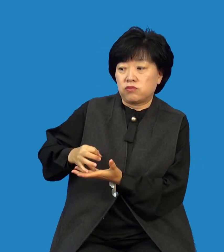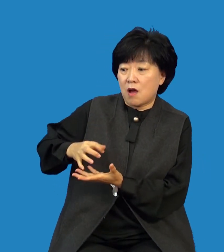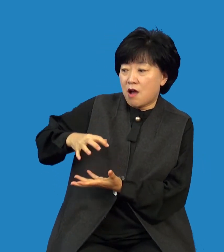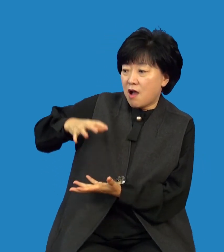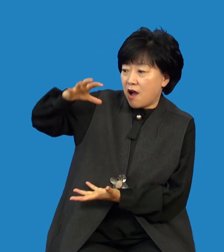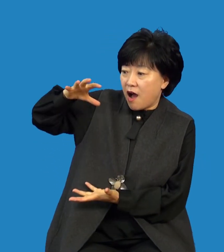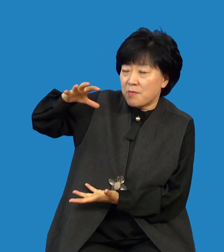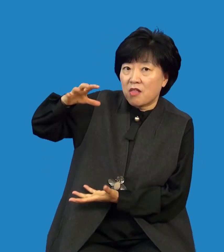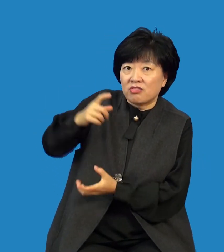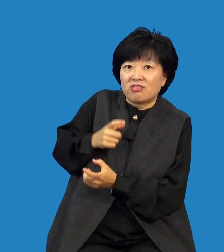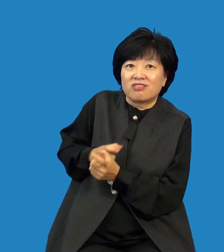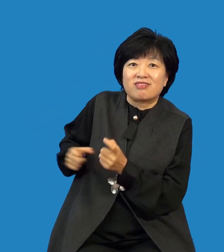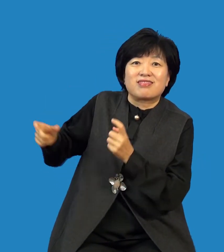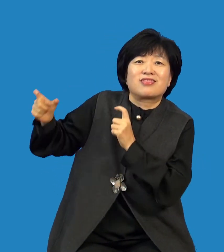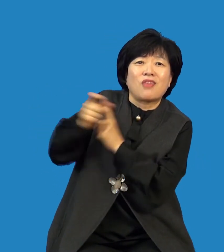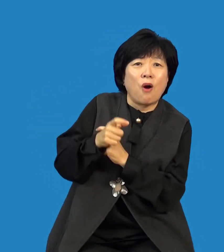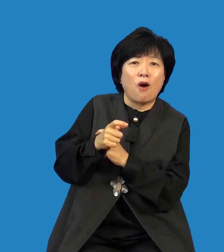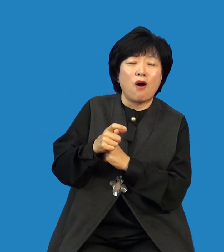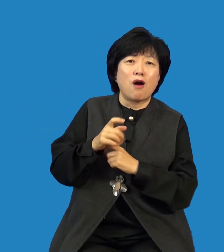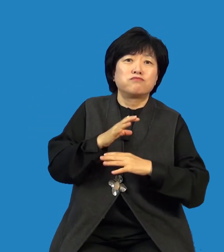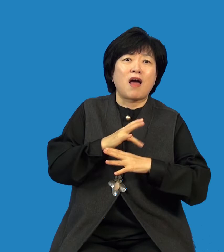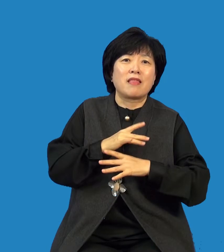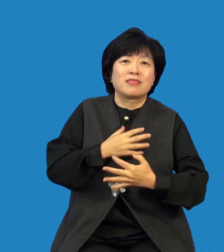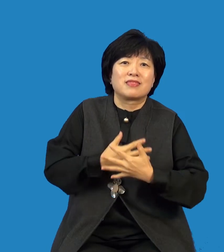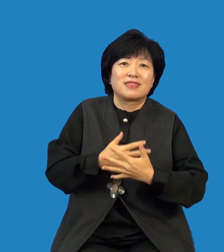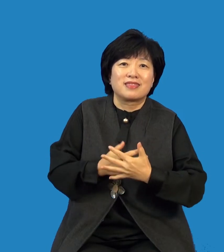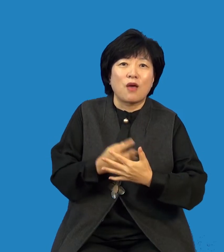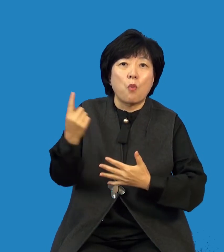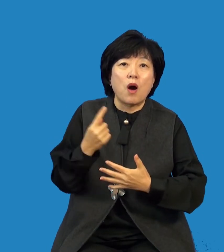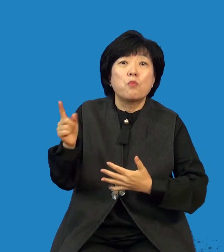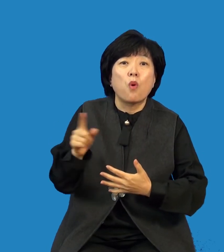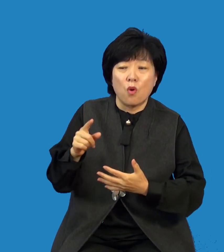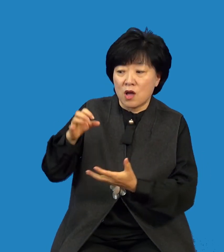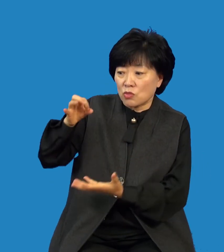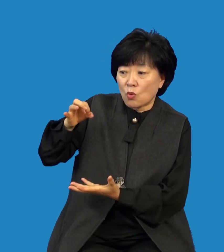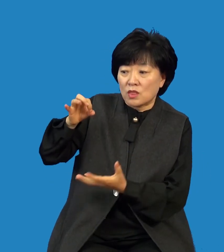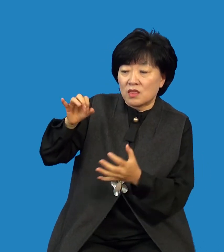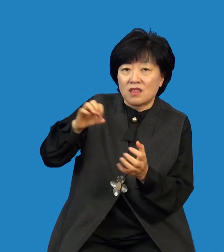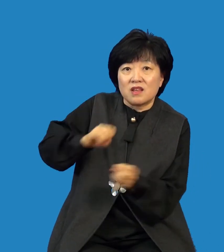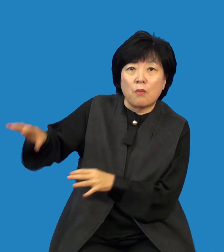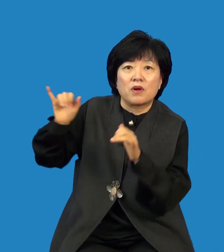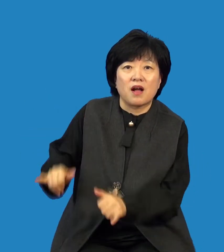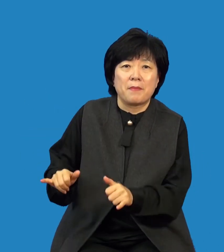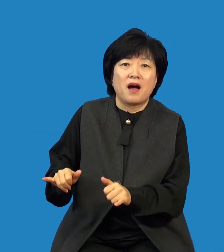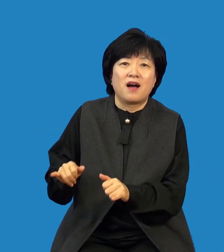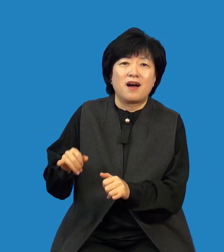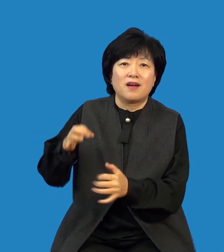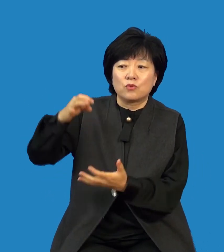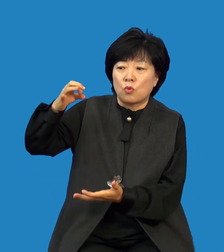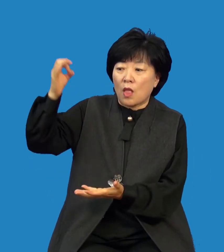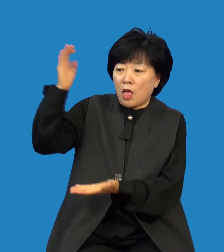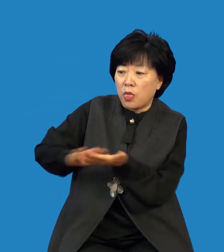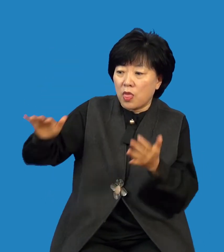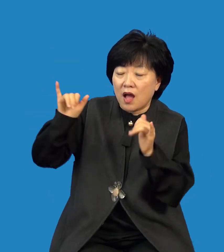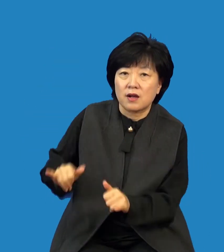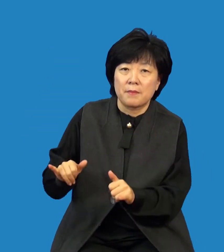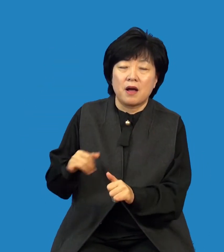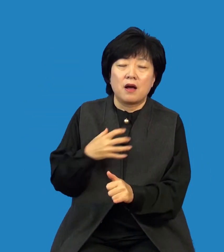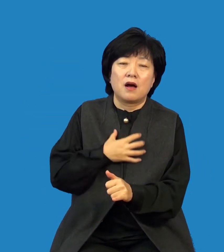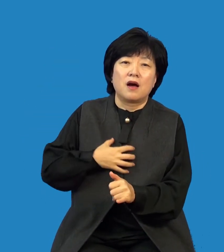하나가 더해져. 이게 없어지면 어떡하지? 내가 망하면 어떡하지? 그래서 이 두려움과 불안이라고 하는 것은 마치 양파 껍질